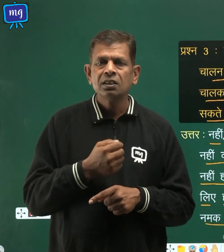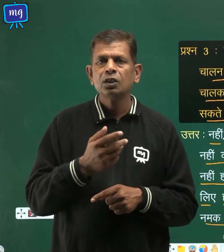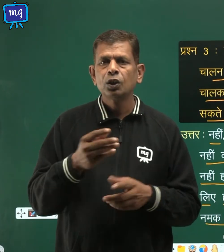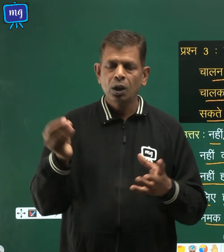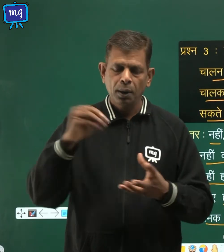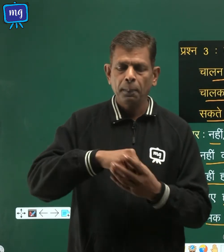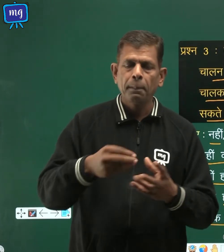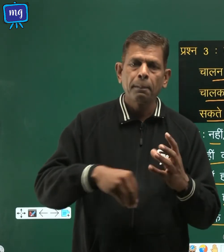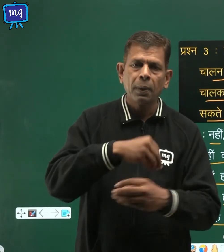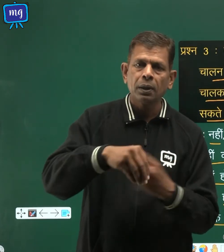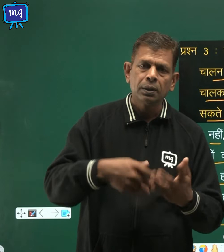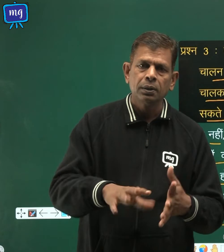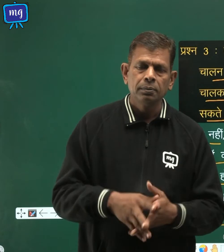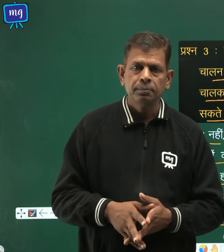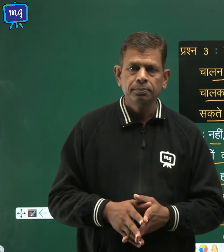मिला देंगे।